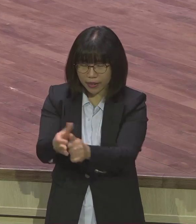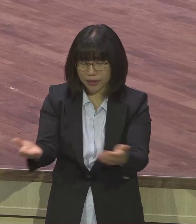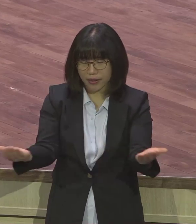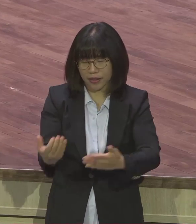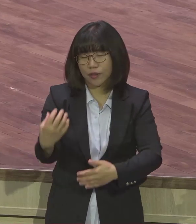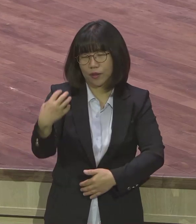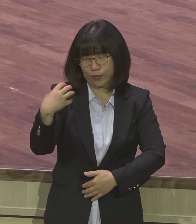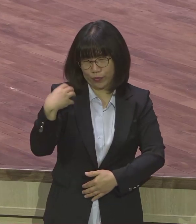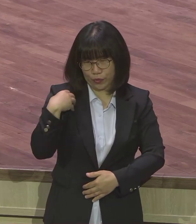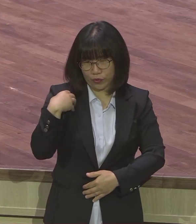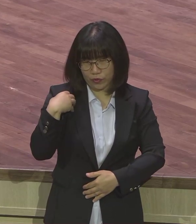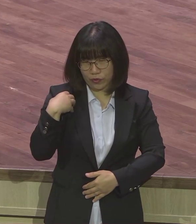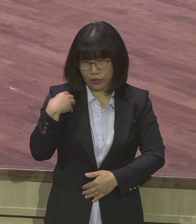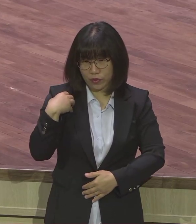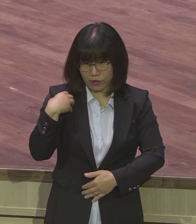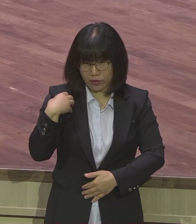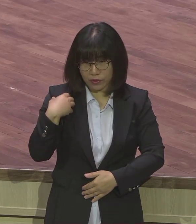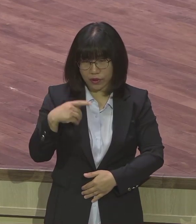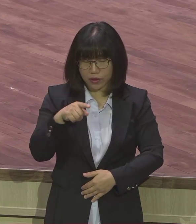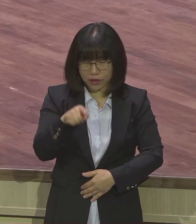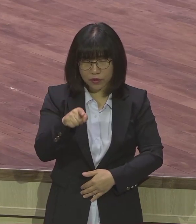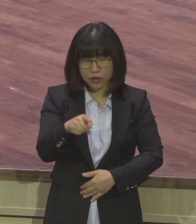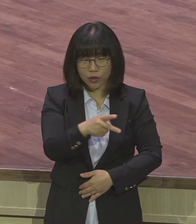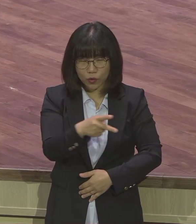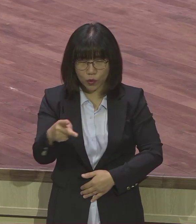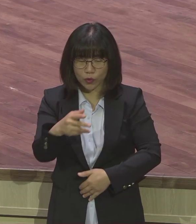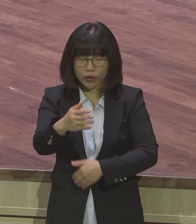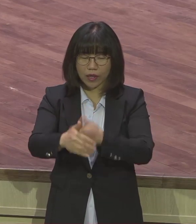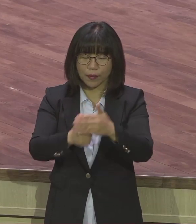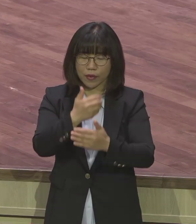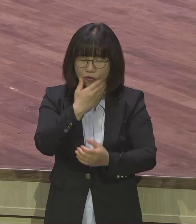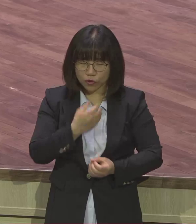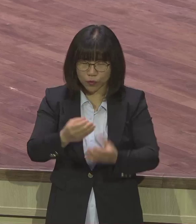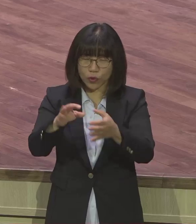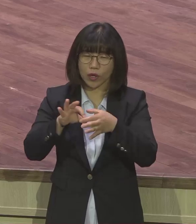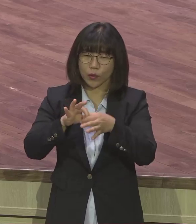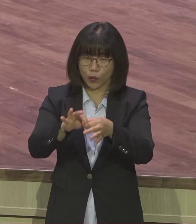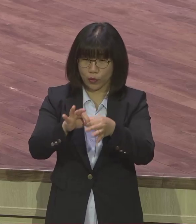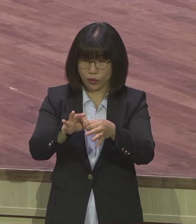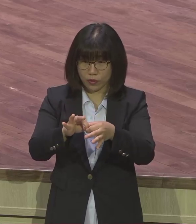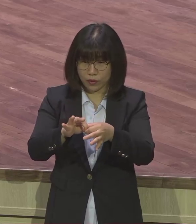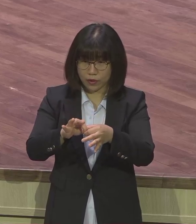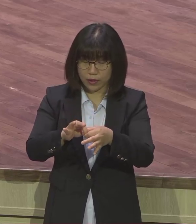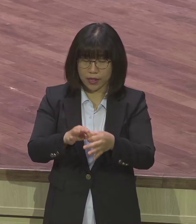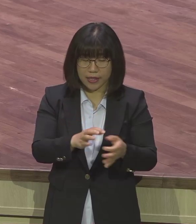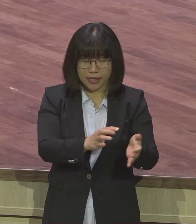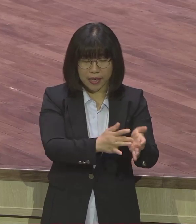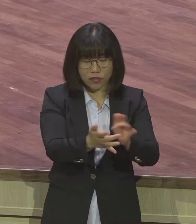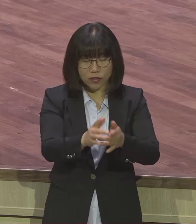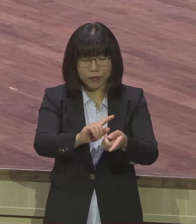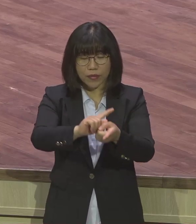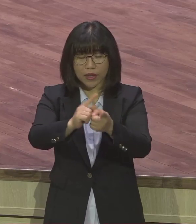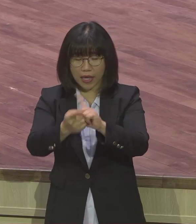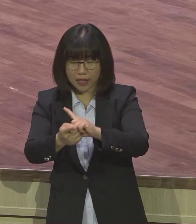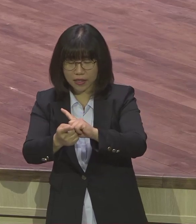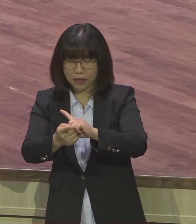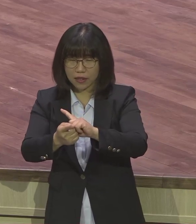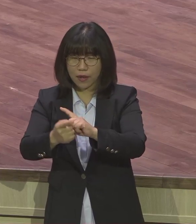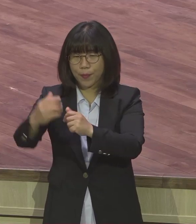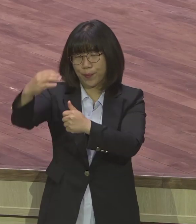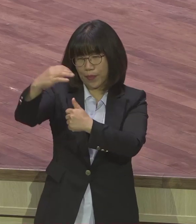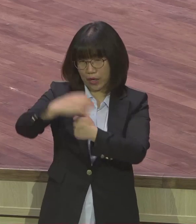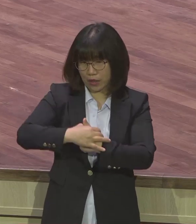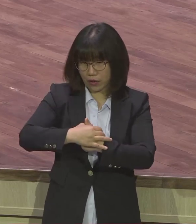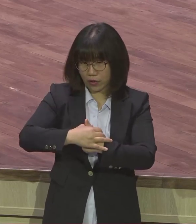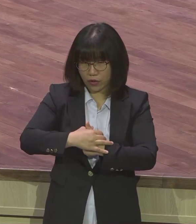주셨다. 하나님의 나라를 위해서 예수 그리스도가 하실 일을 내가 하고 있다. 하나님의 나라를